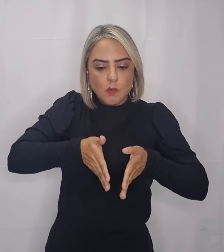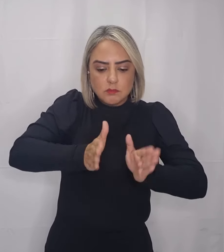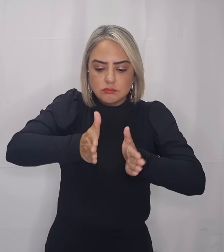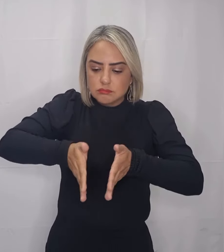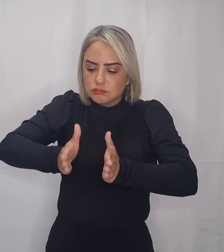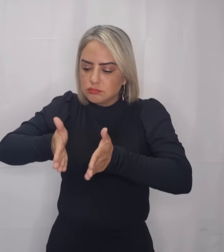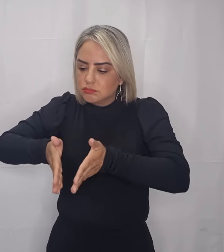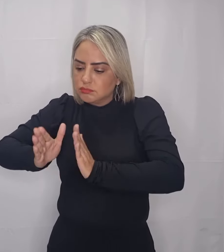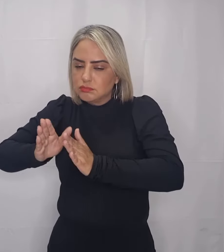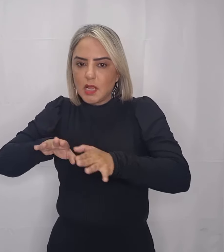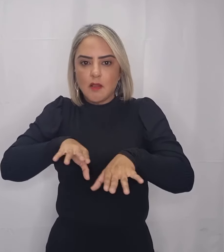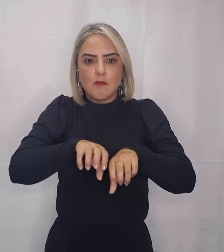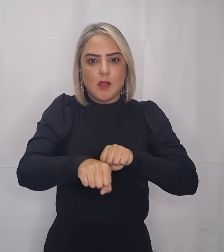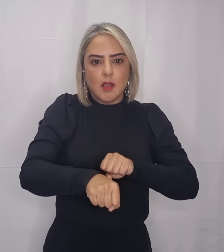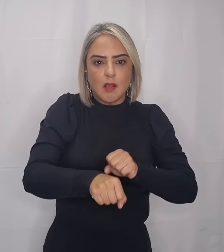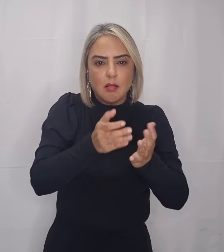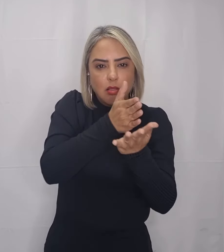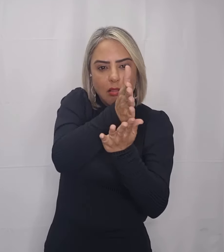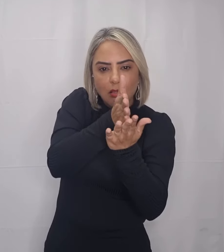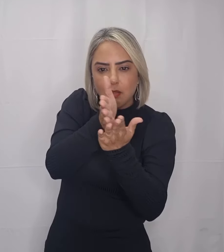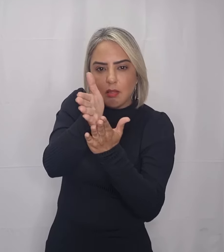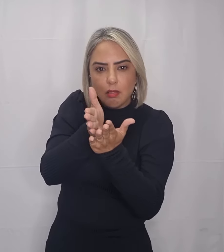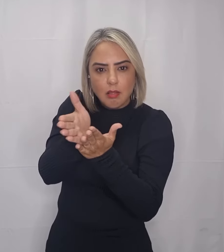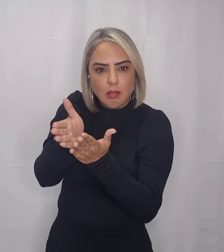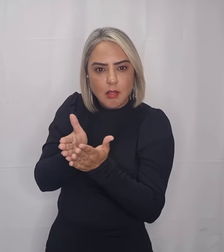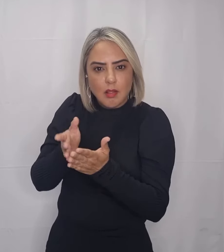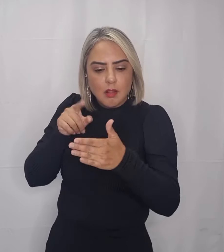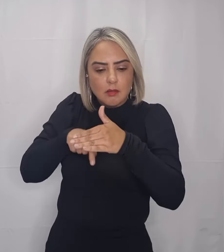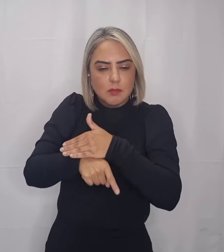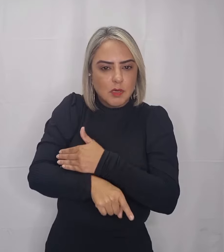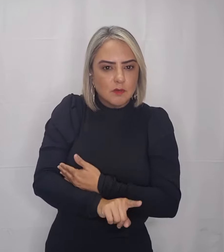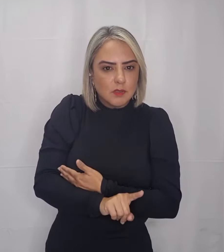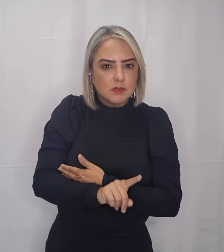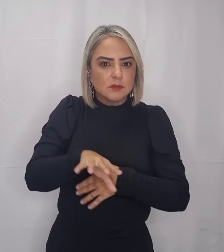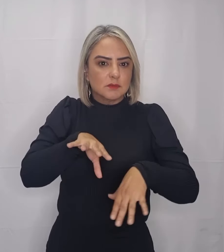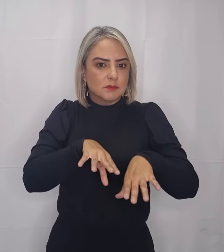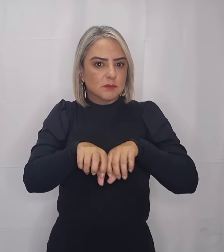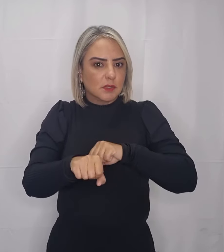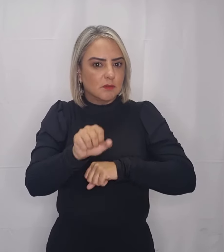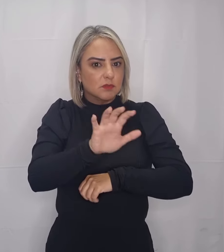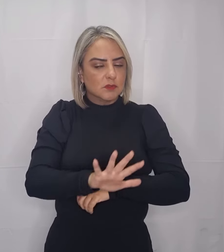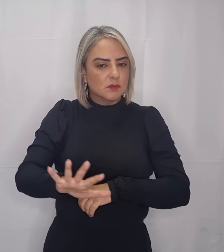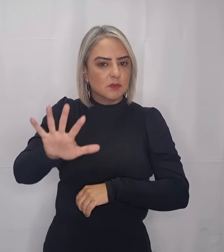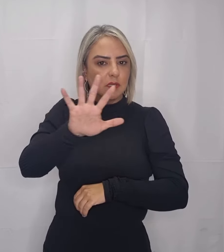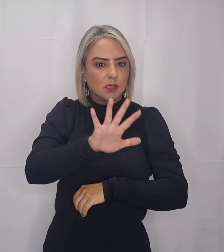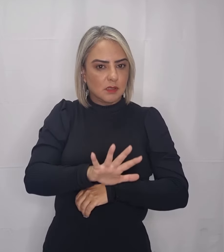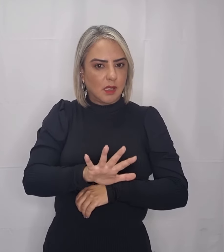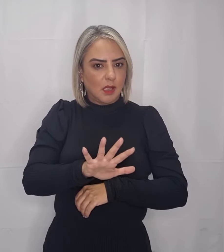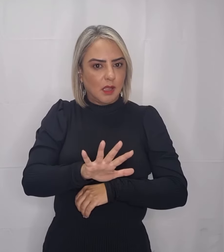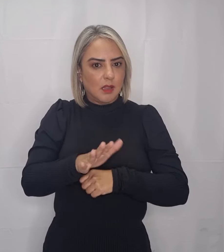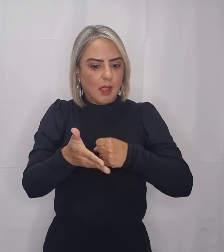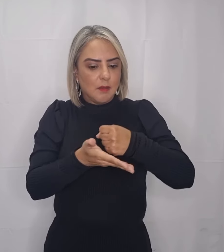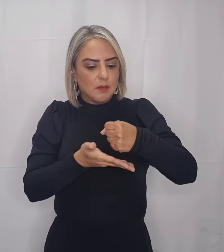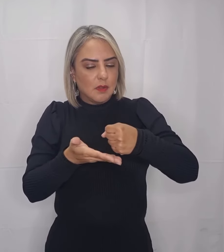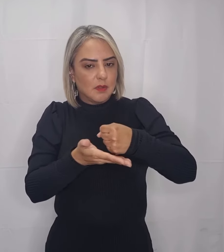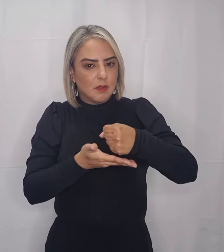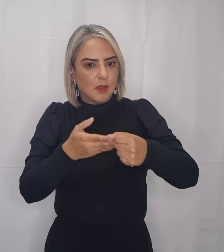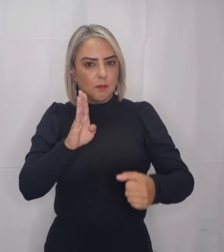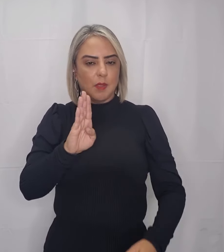como percursos de aprofundamento da formação geral fundamentada na Base Nacional Comum